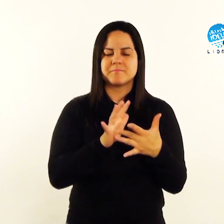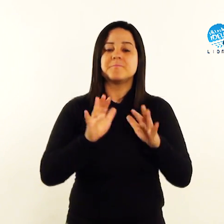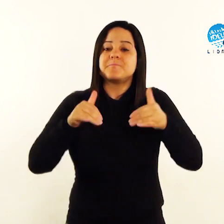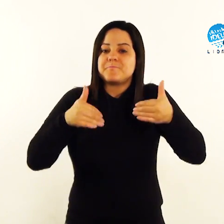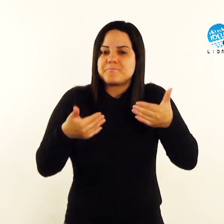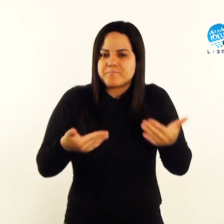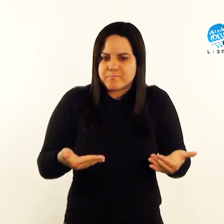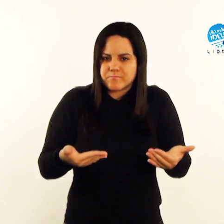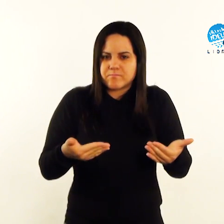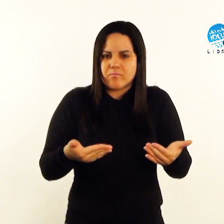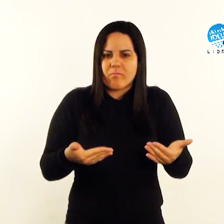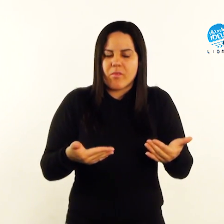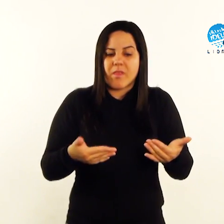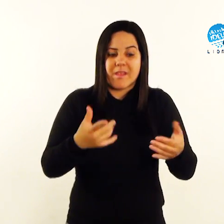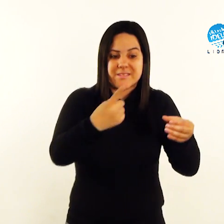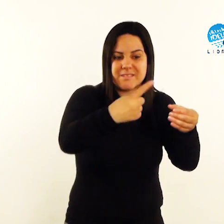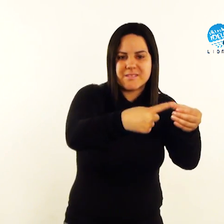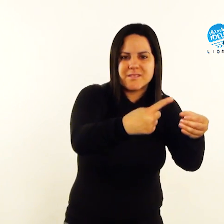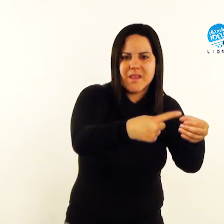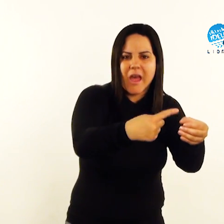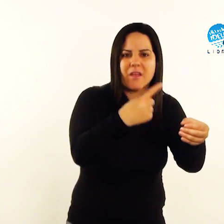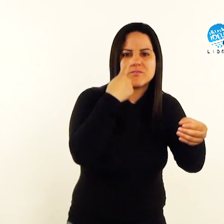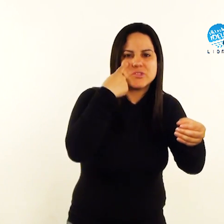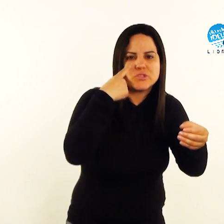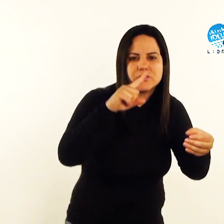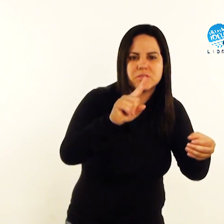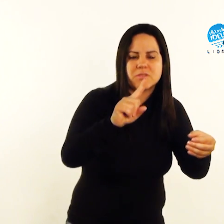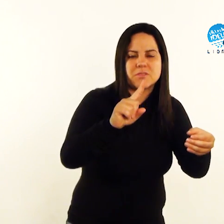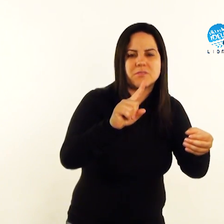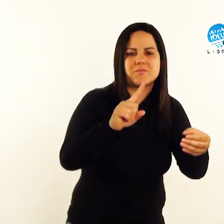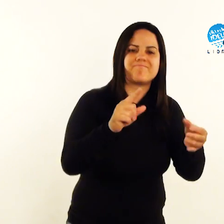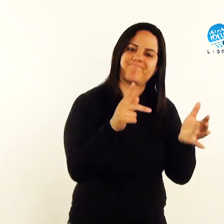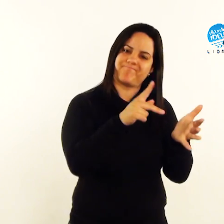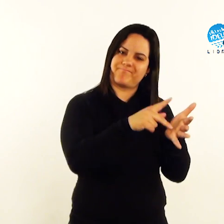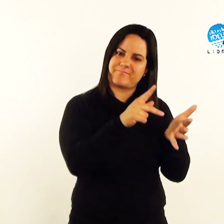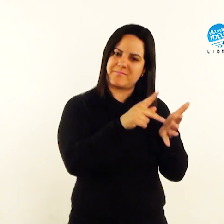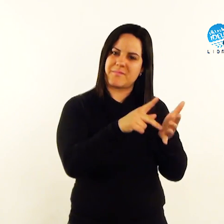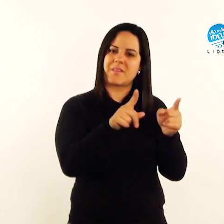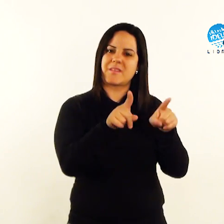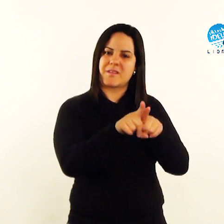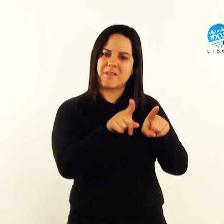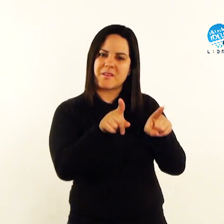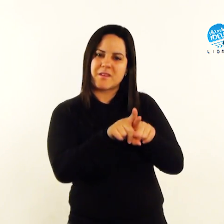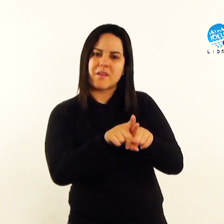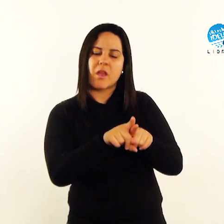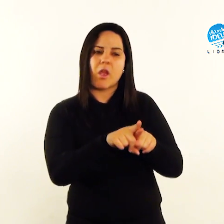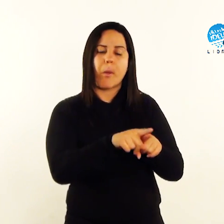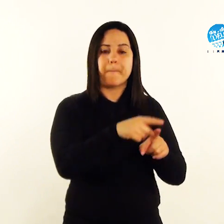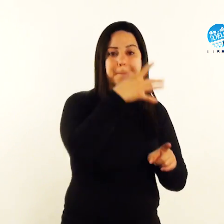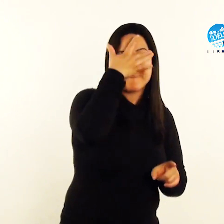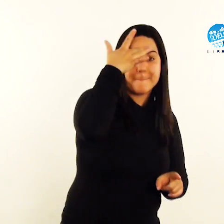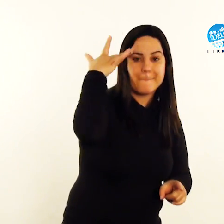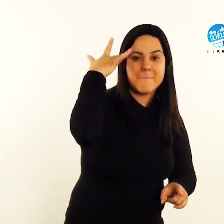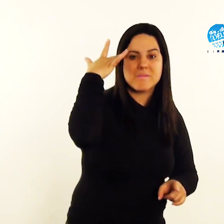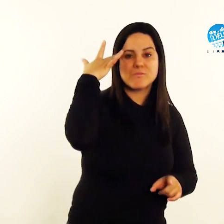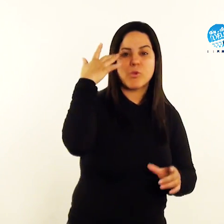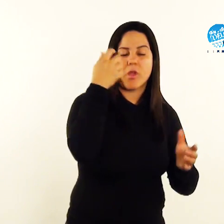a notícia chegou a Jericó, certamente alcançou a coletoria de impostos. Por